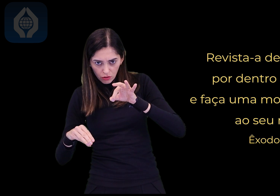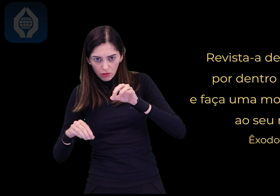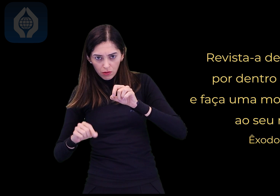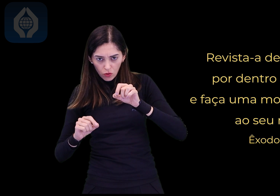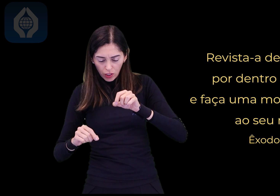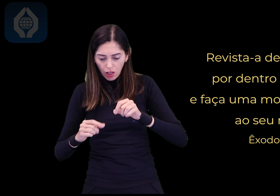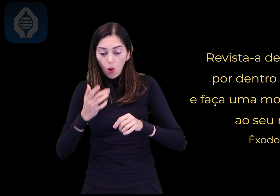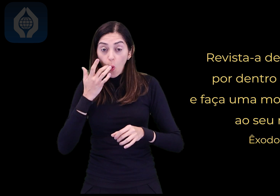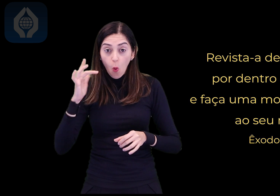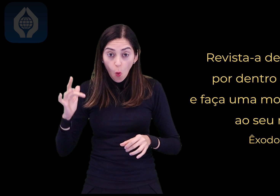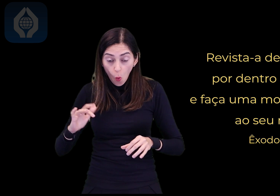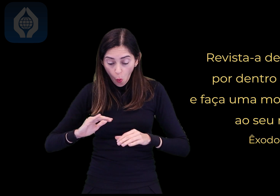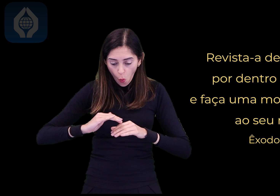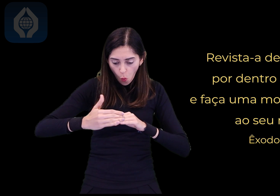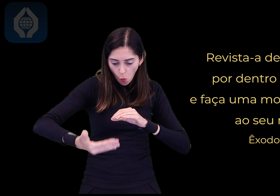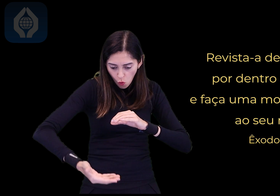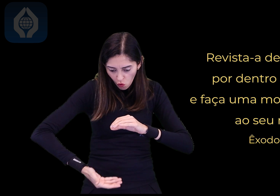uma moldura de ouro ao seu redor.